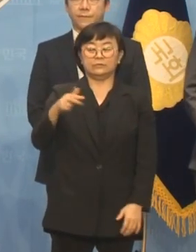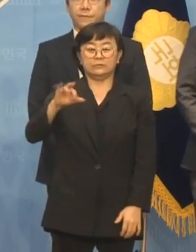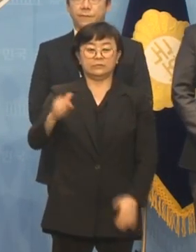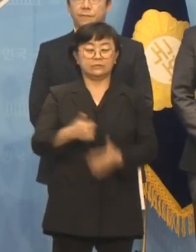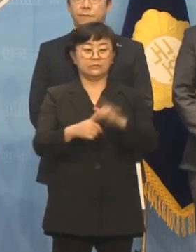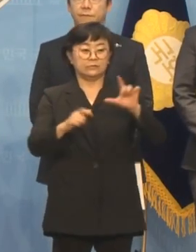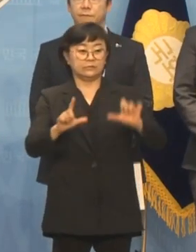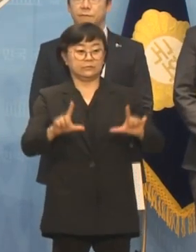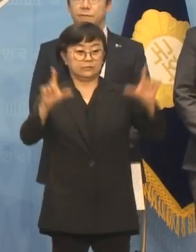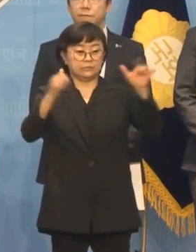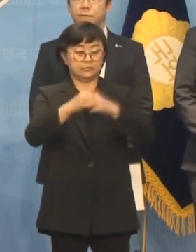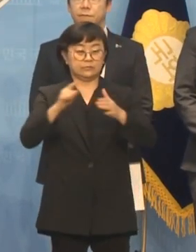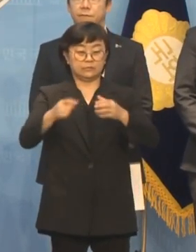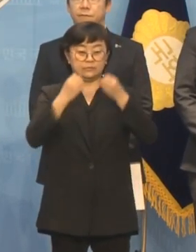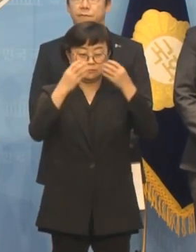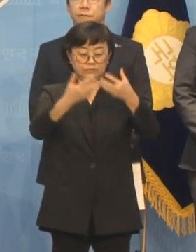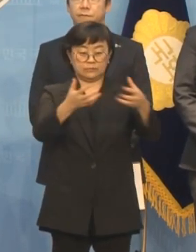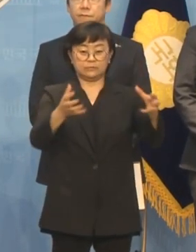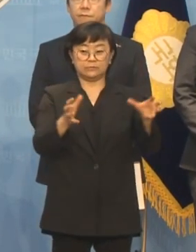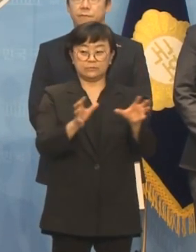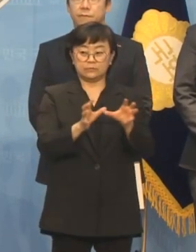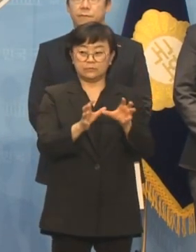15일이었습니다. 저희 개혁연합신당이